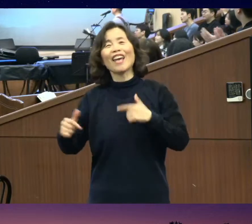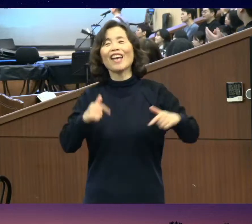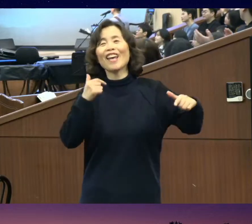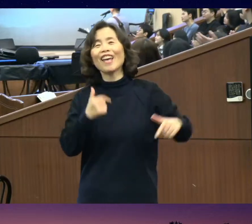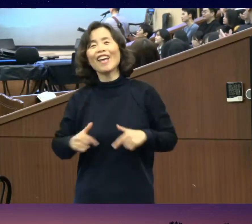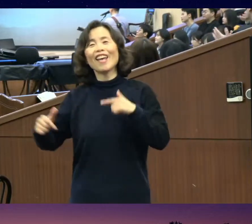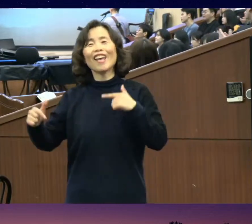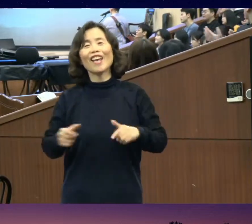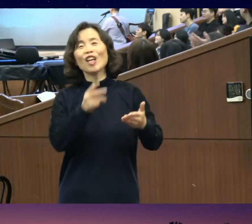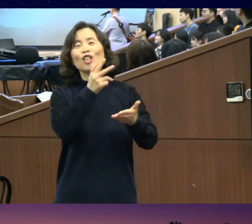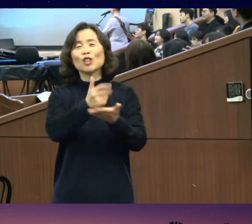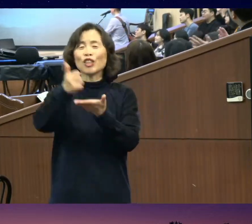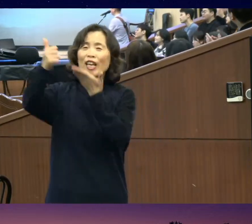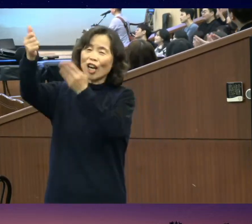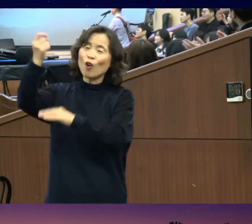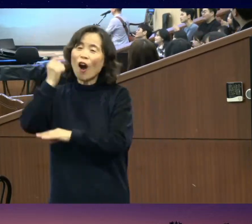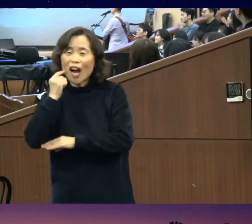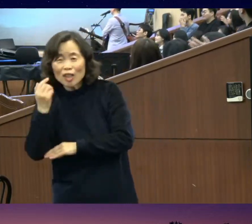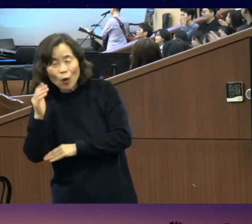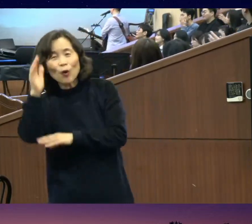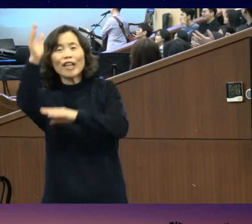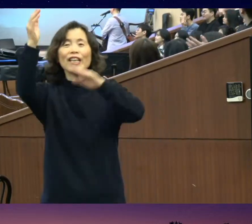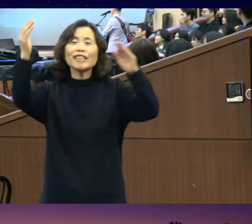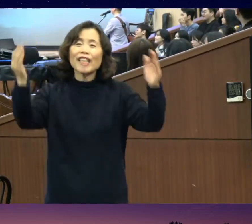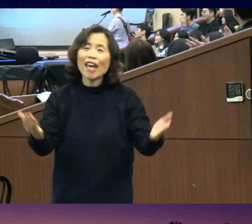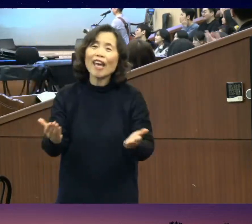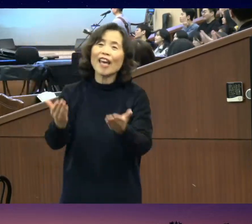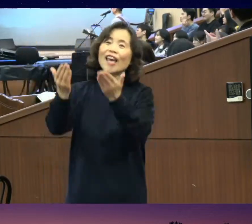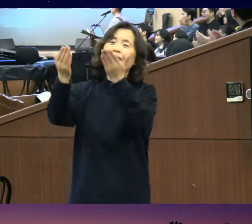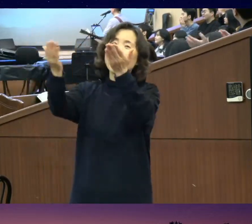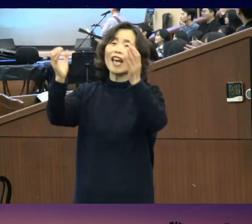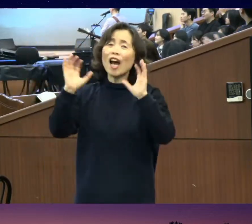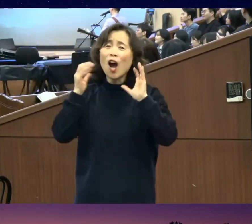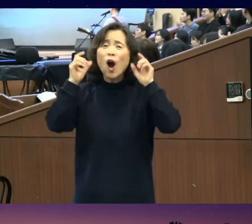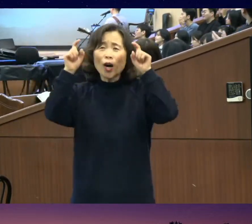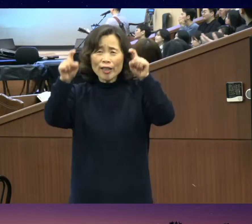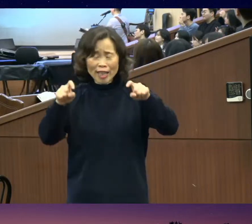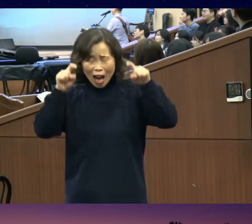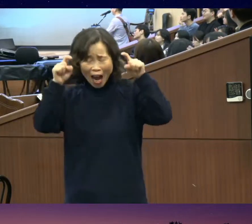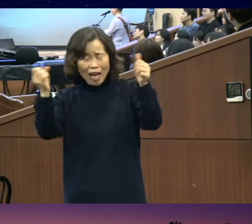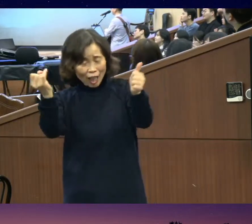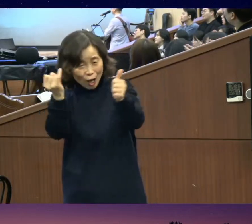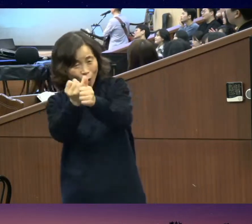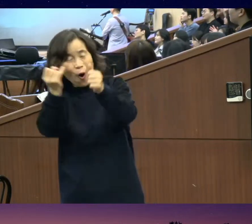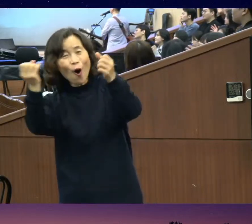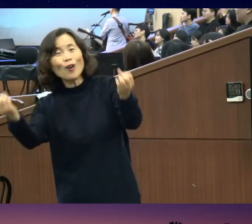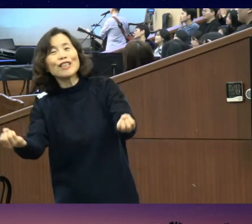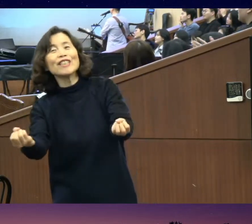주께 영광 돌리세 어린 양